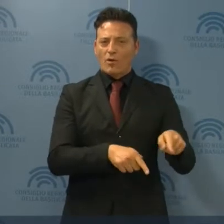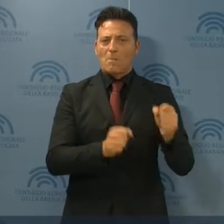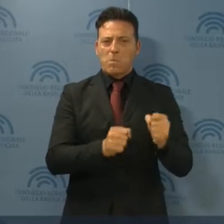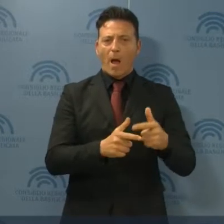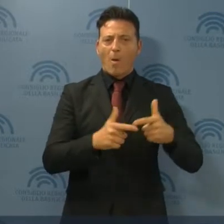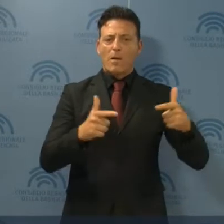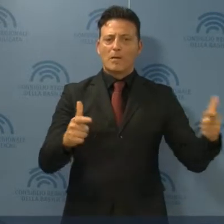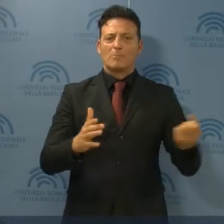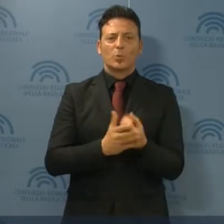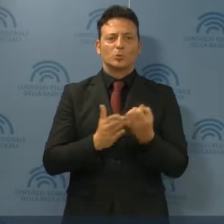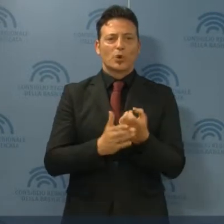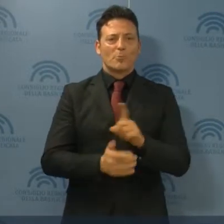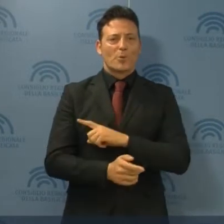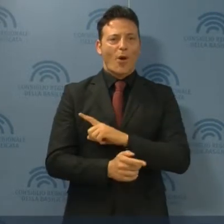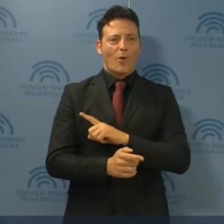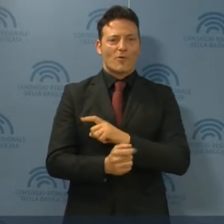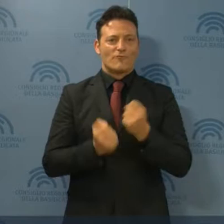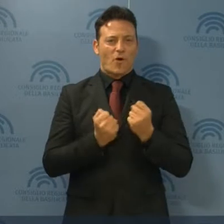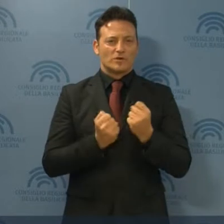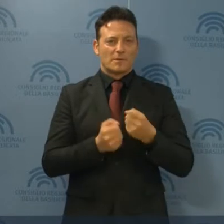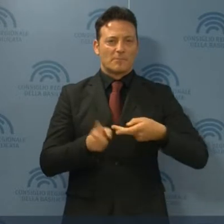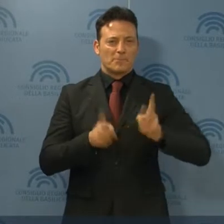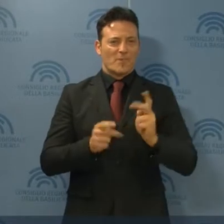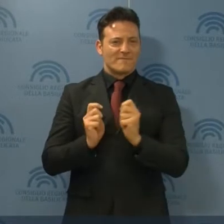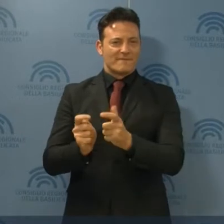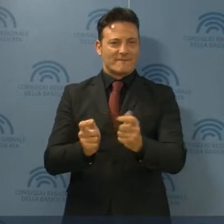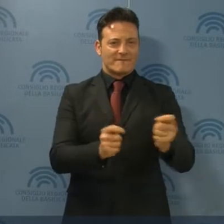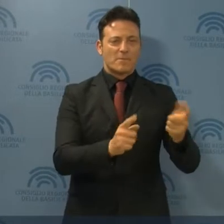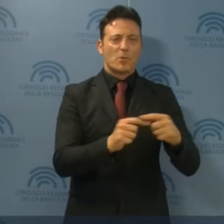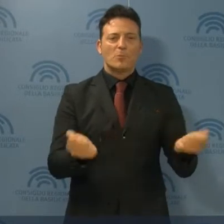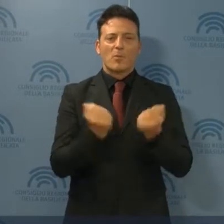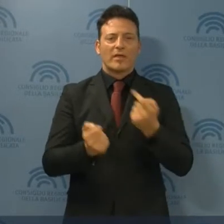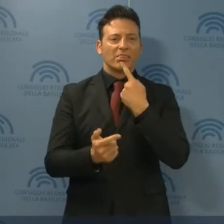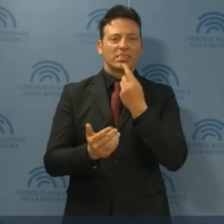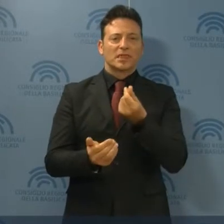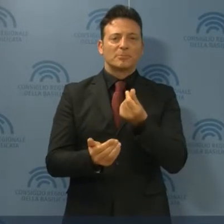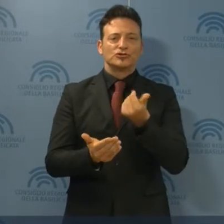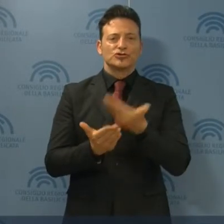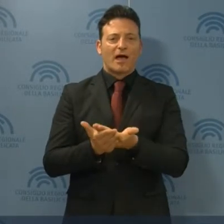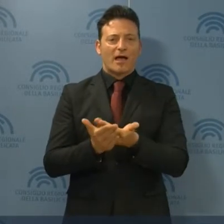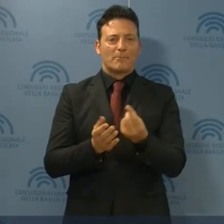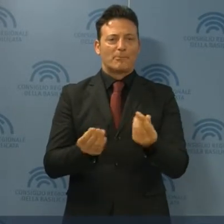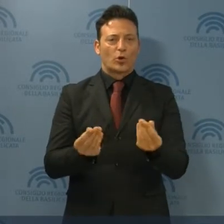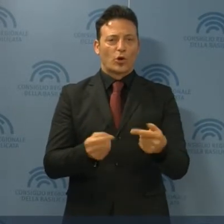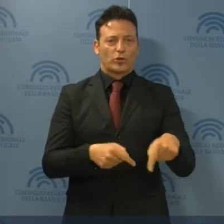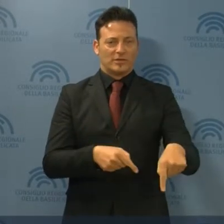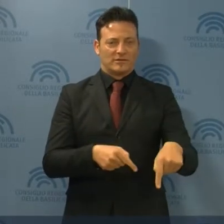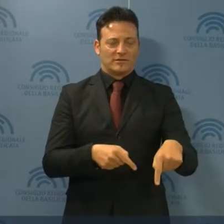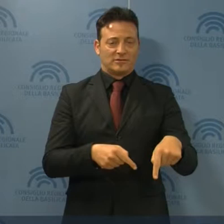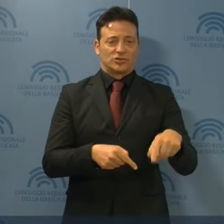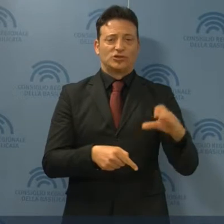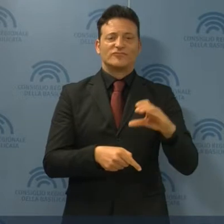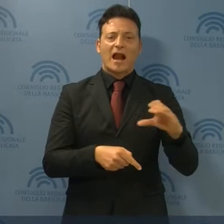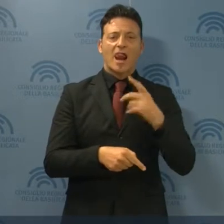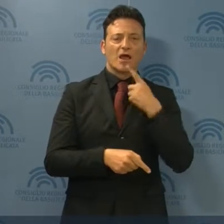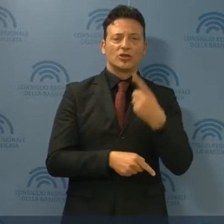di produzioni proprie rafforzare la filiera e promuovere la tipicità dei prodotti afferma cifarelli auspicando